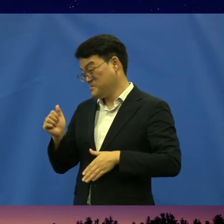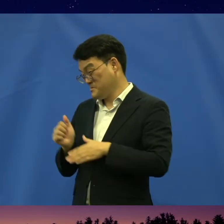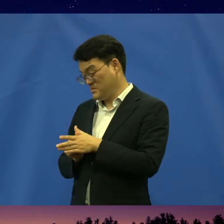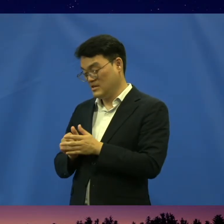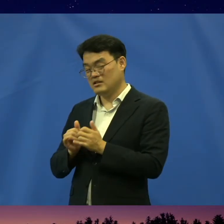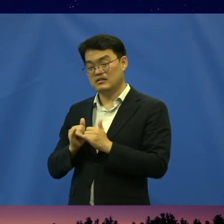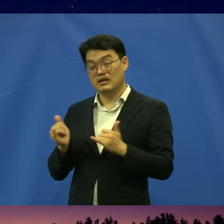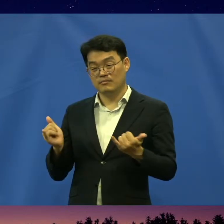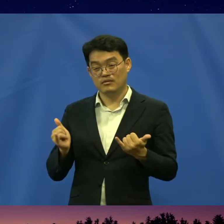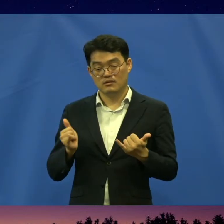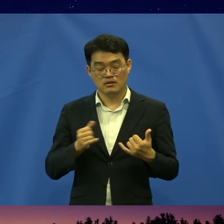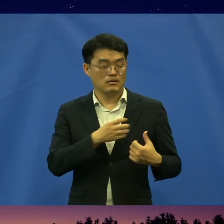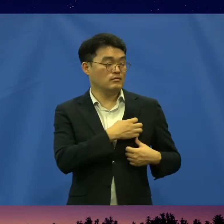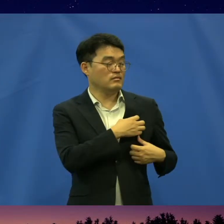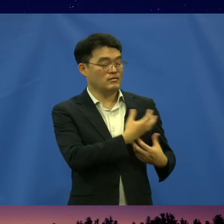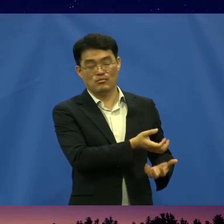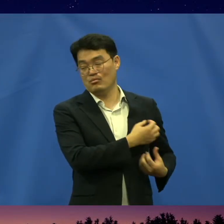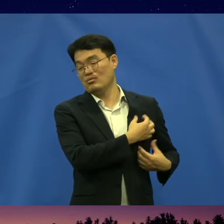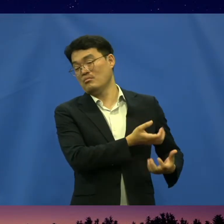3개월이에요.